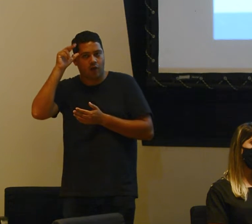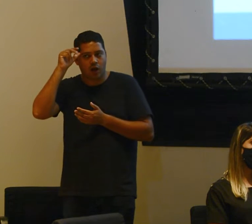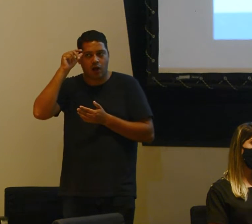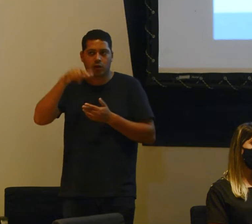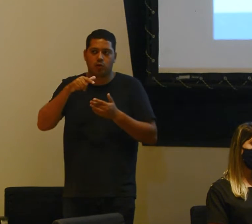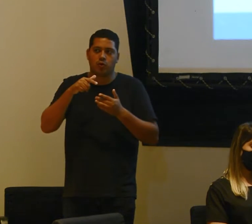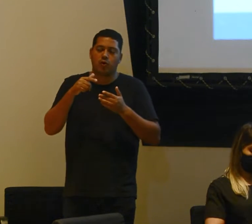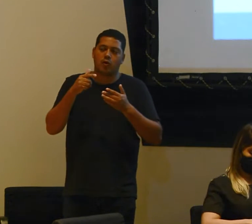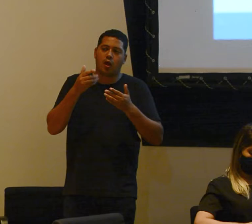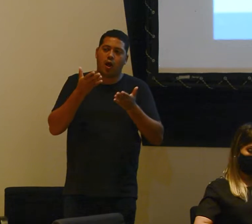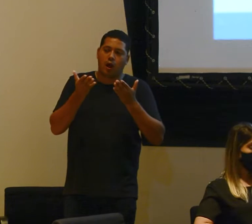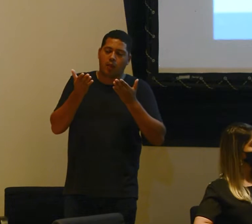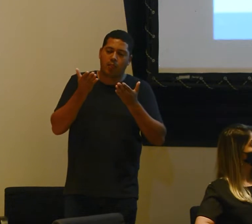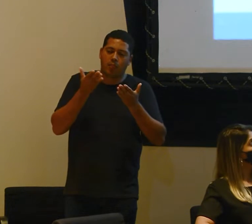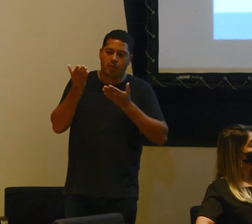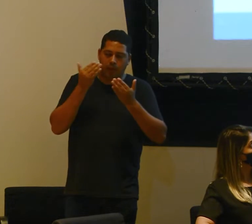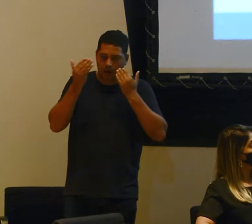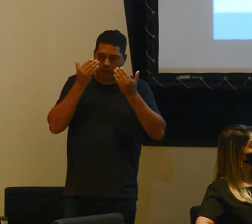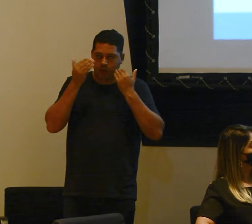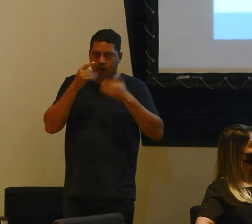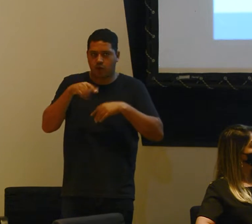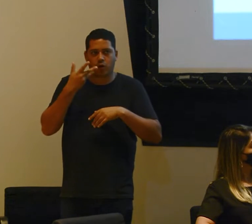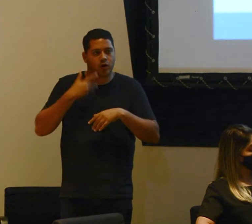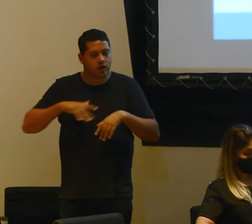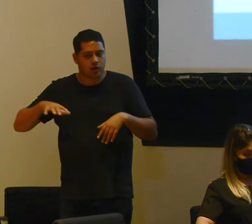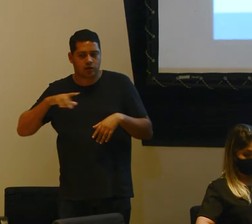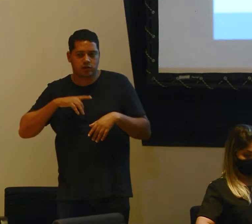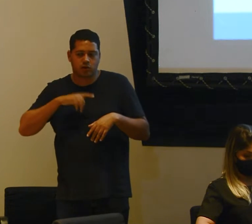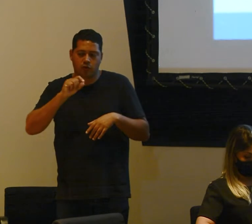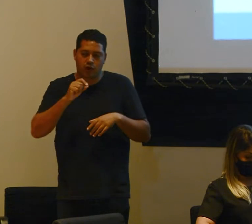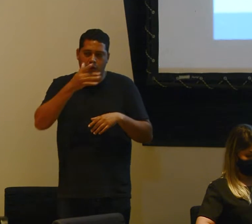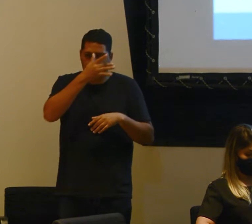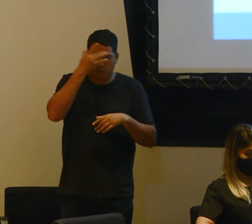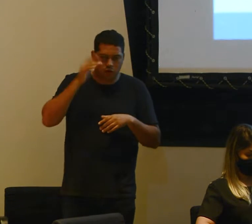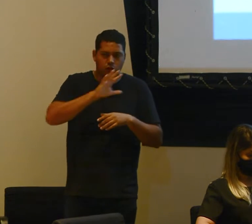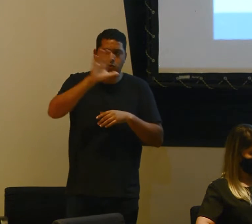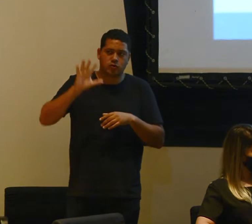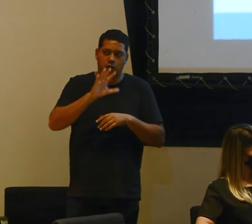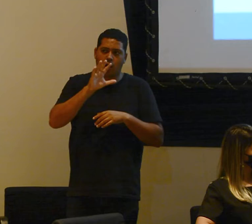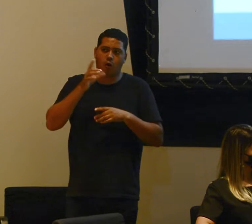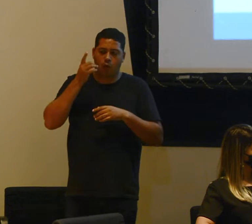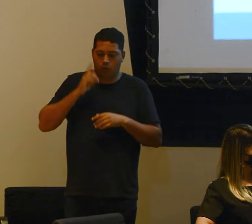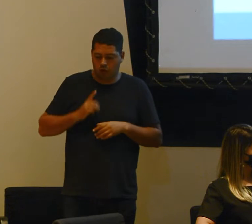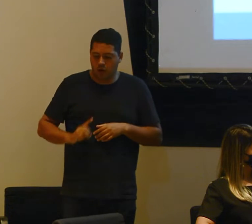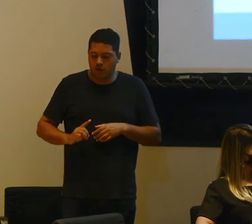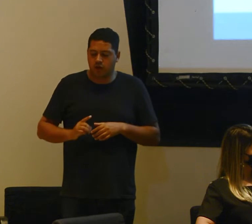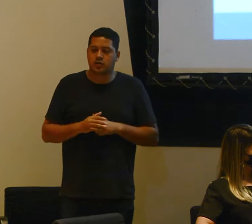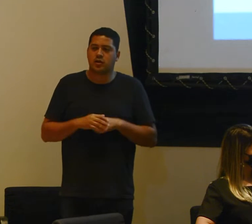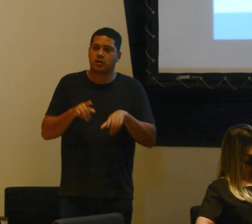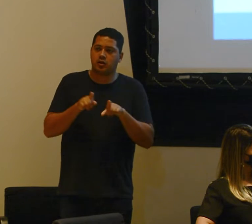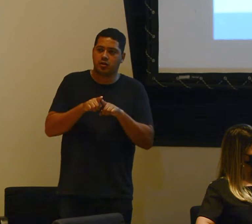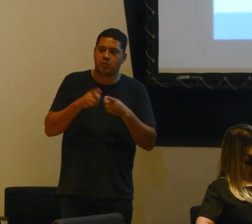terapias, principalmente com crianças. Ele visa a reabilitação de pessoas, no geral, com deficiências e